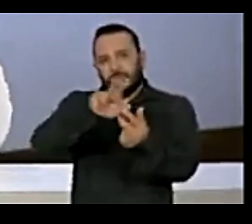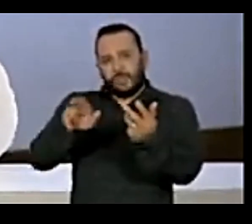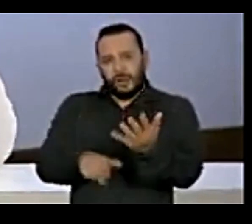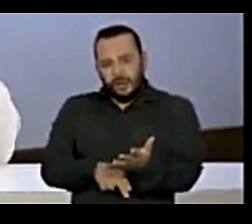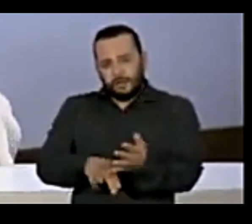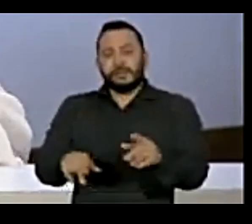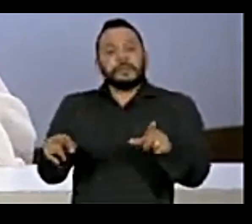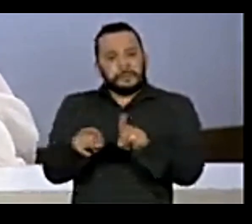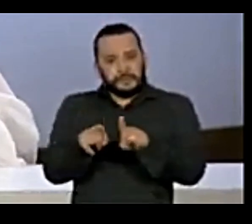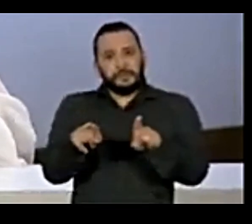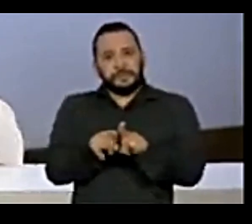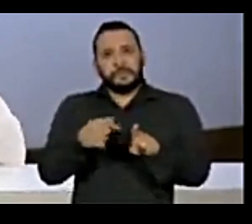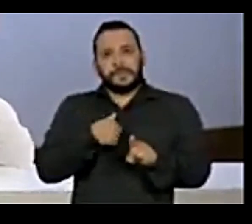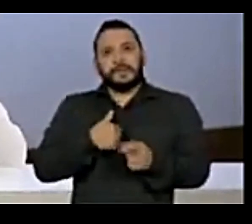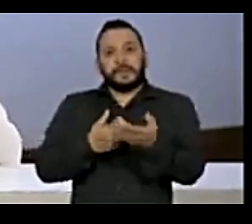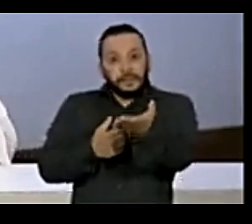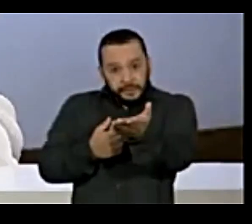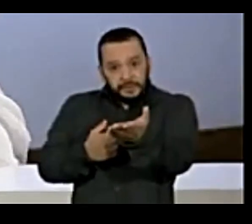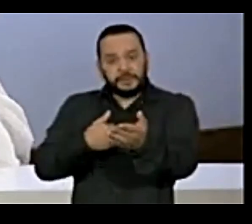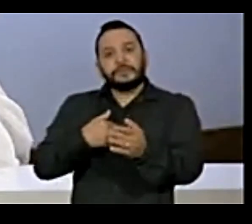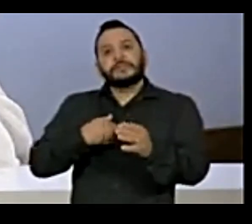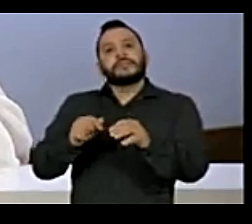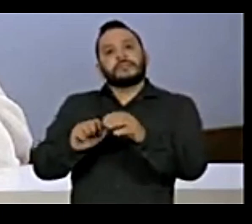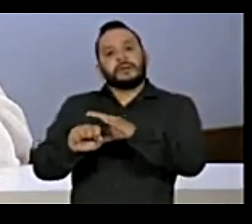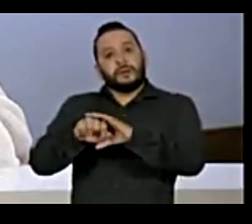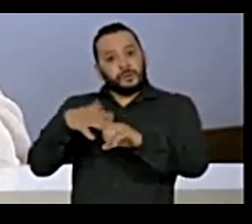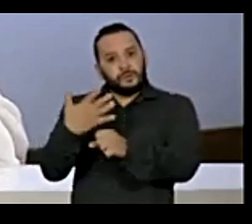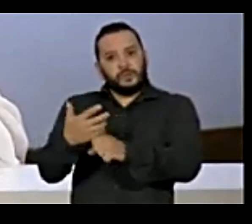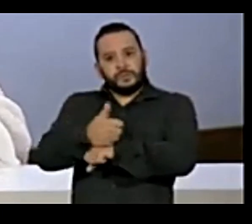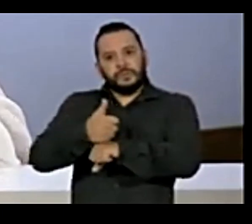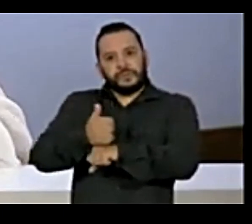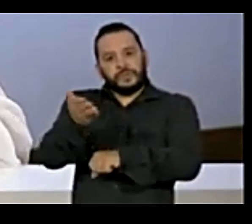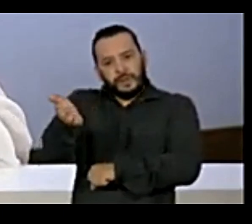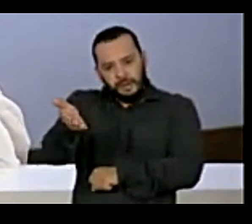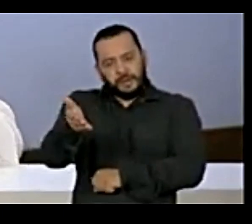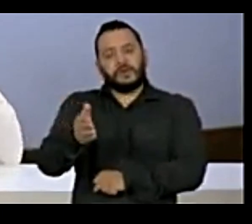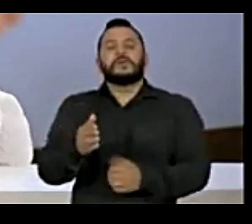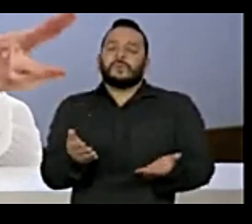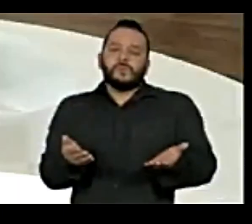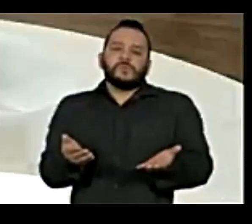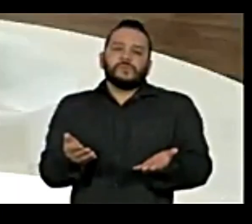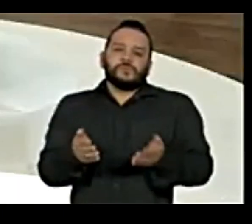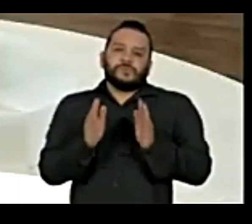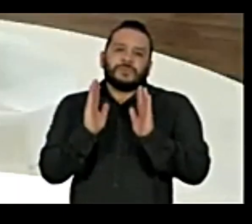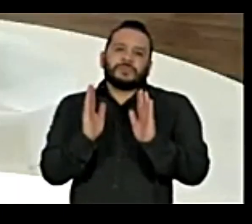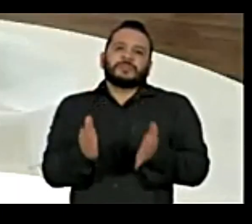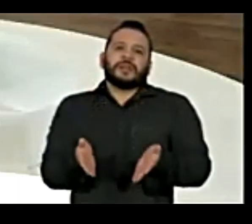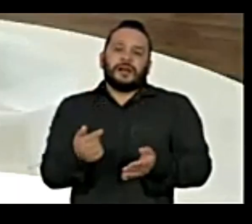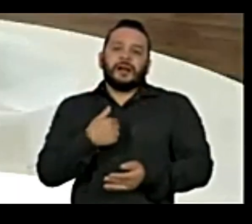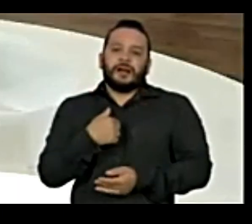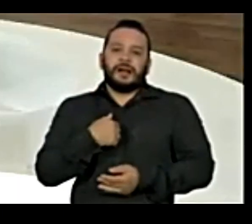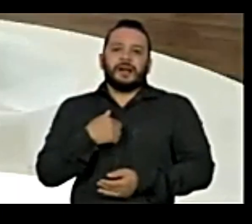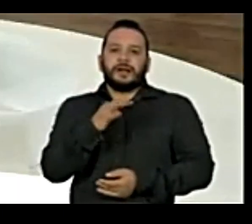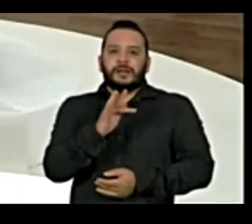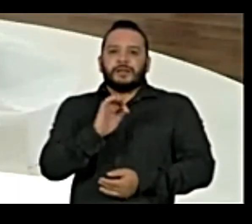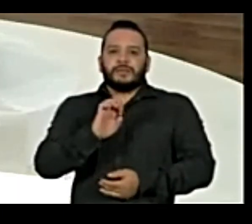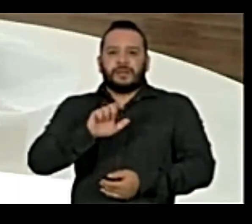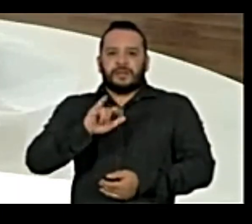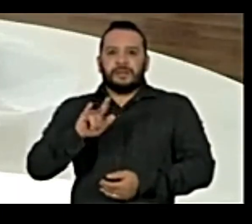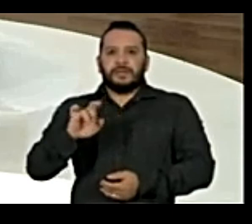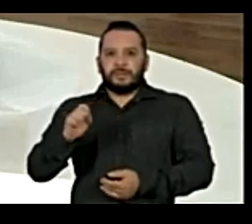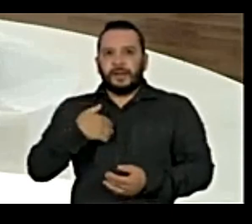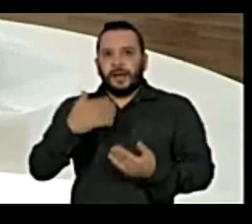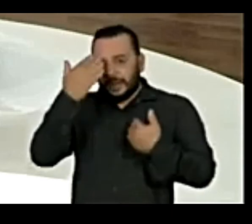o digital influenciador aí, o influenciador digital, Felipe Neto. Quero agradecer por estar aqui com os